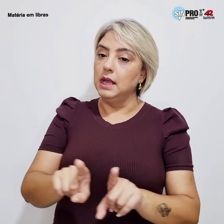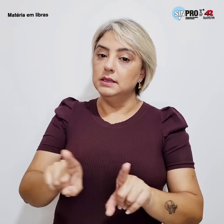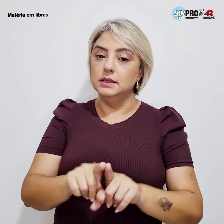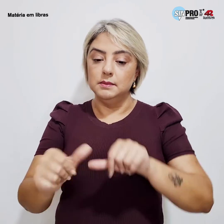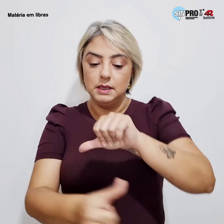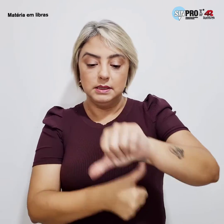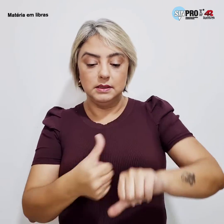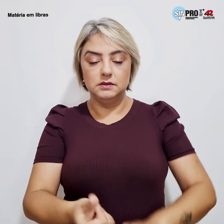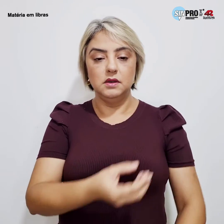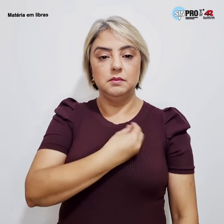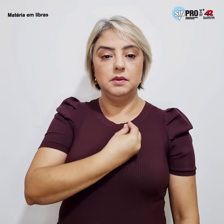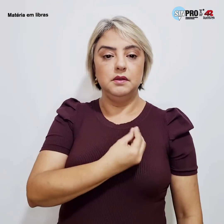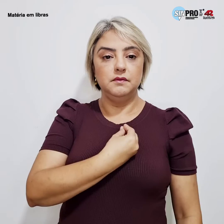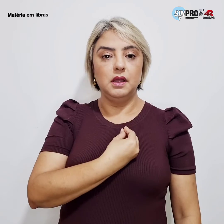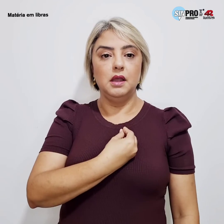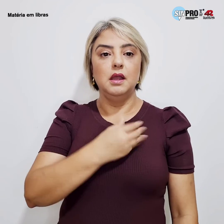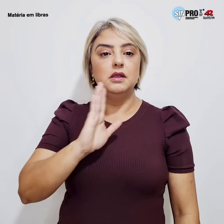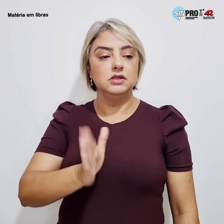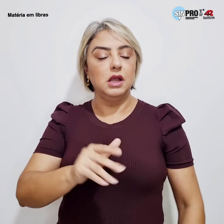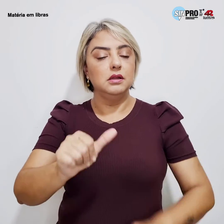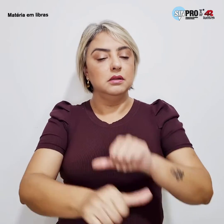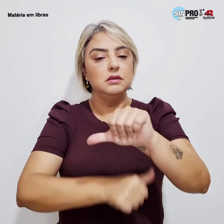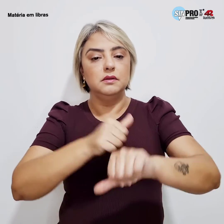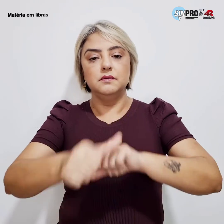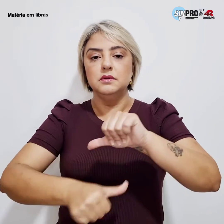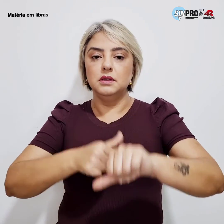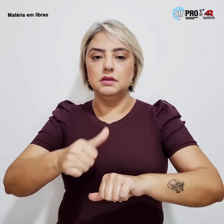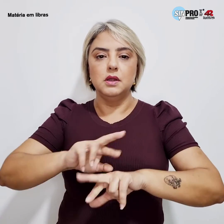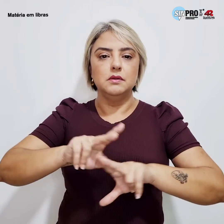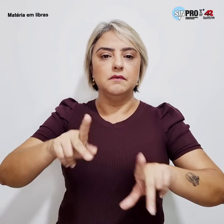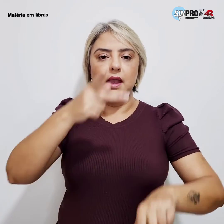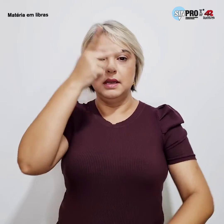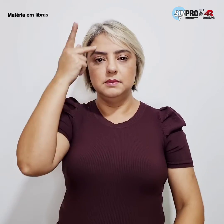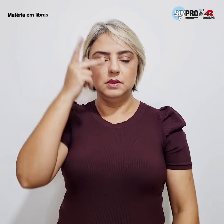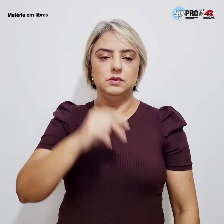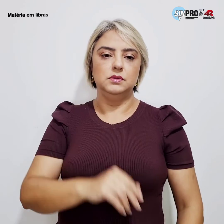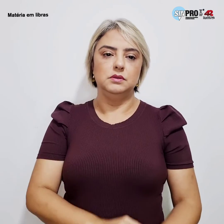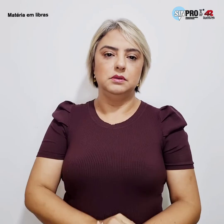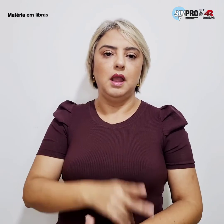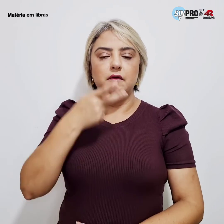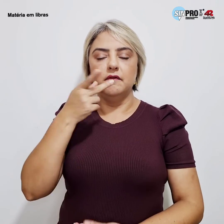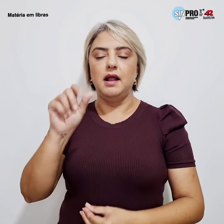transforme vidas, como já transformou a de muitas pessoas. Ela completa.